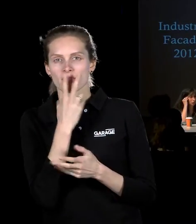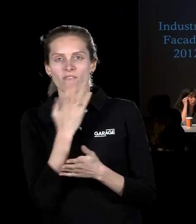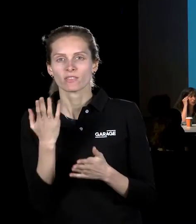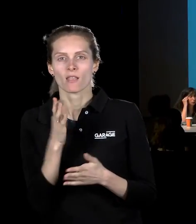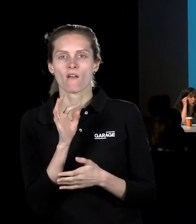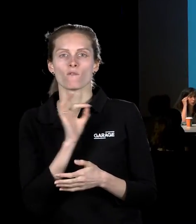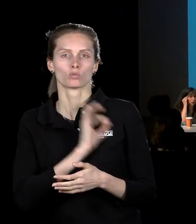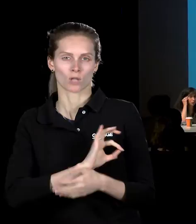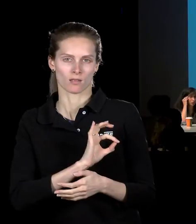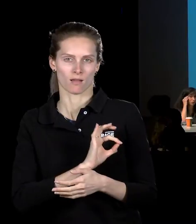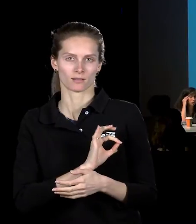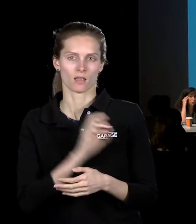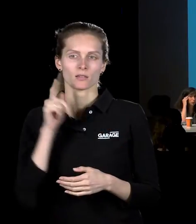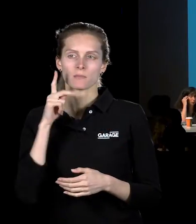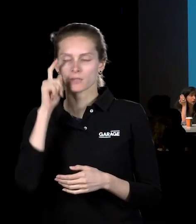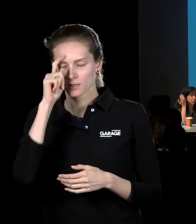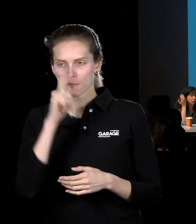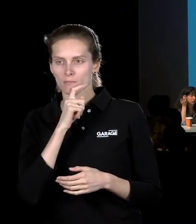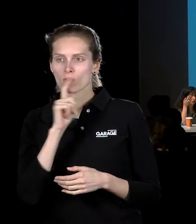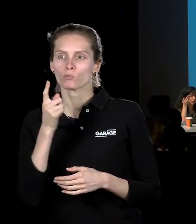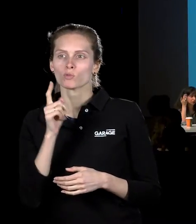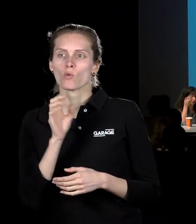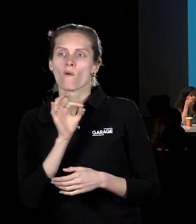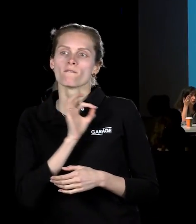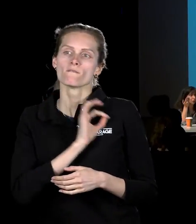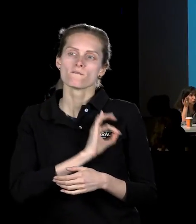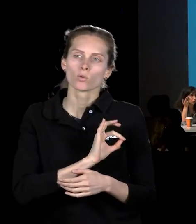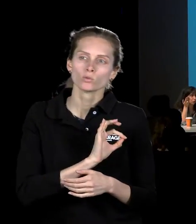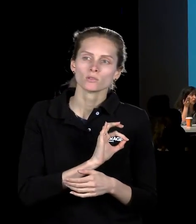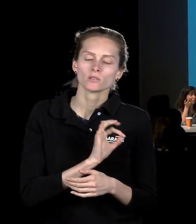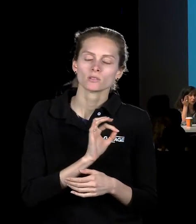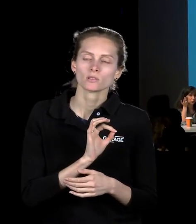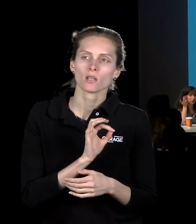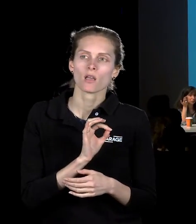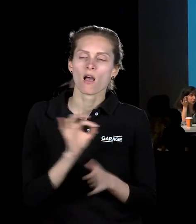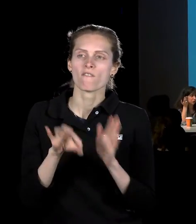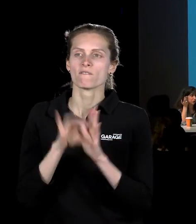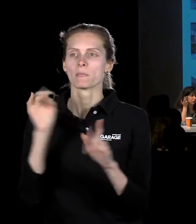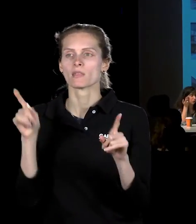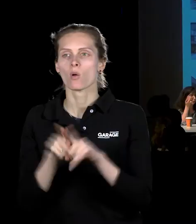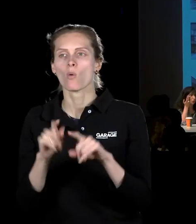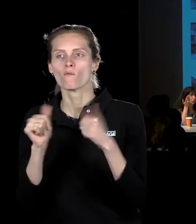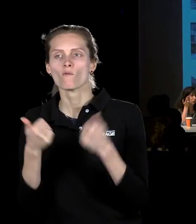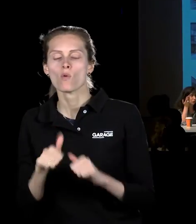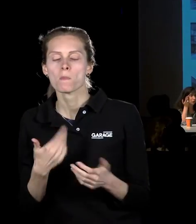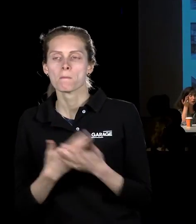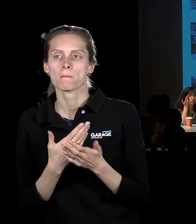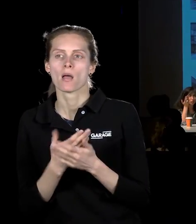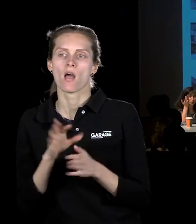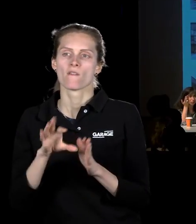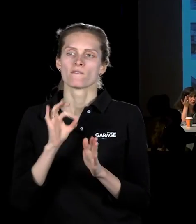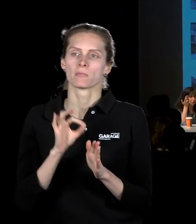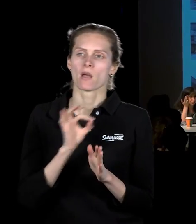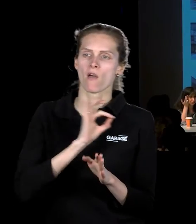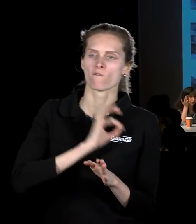функциональности, в которых не видно, почему функция определяет именно эту форму, потому что если бы это определялось только функцией, то эти формы не